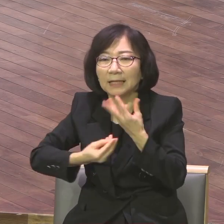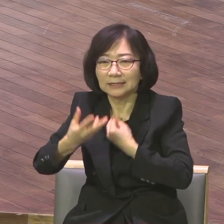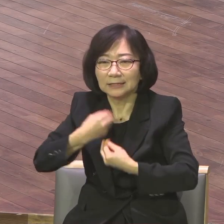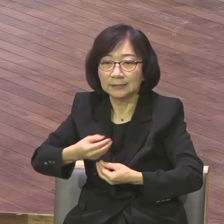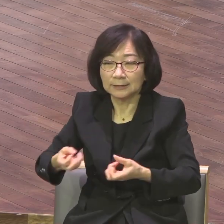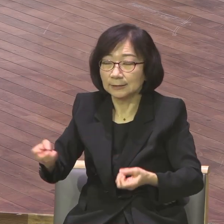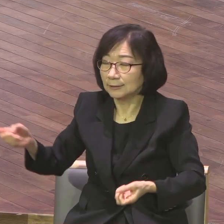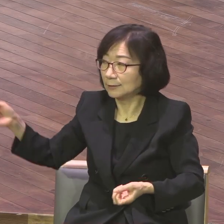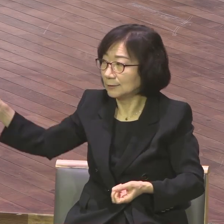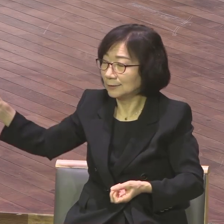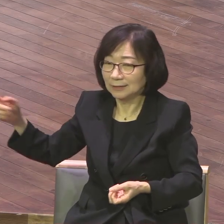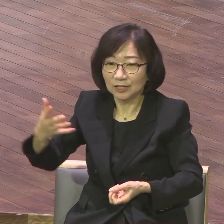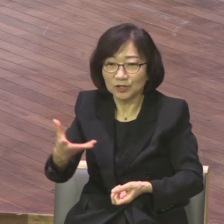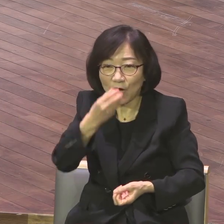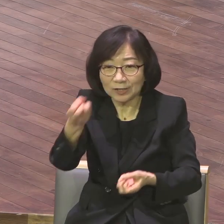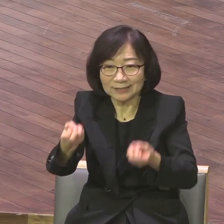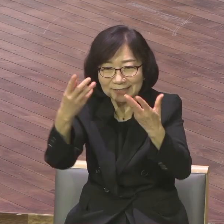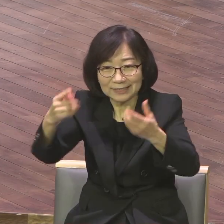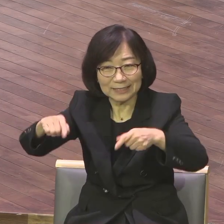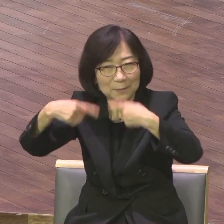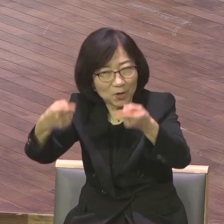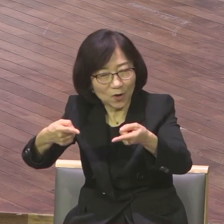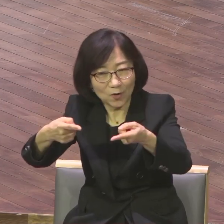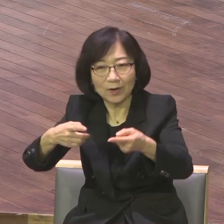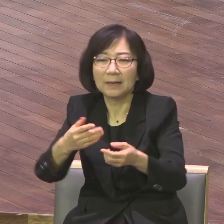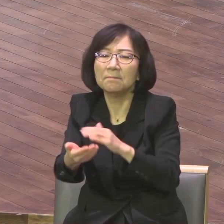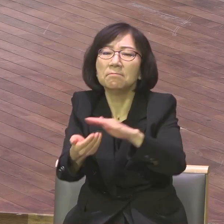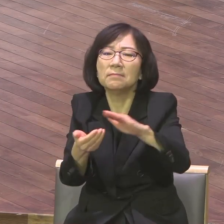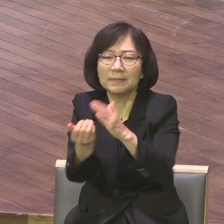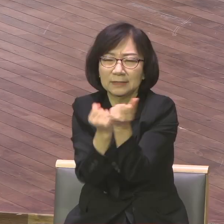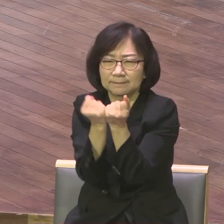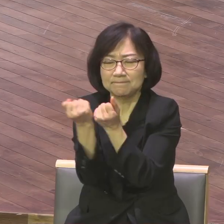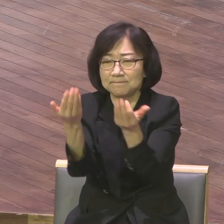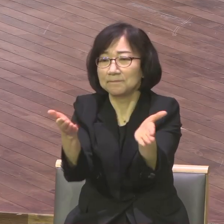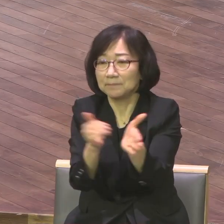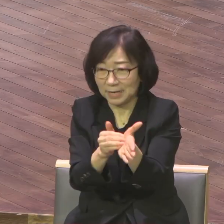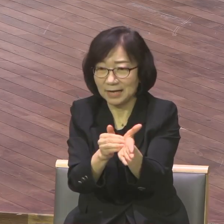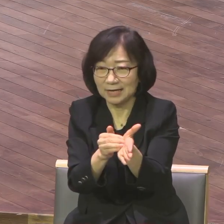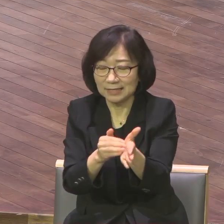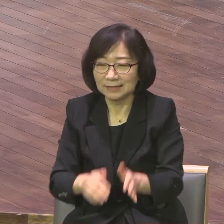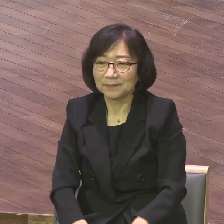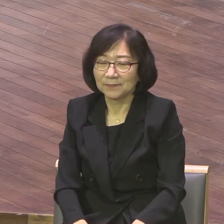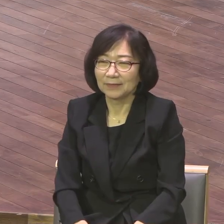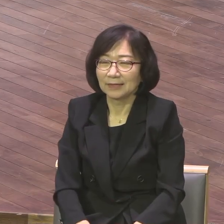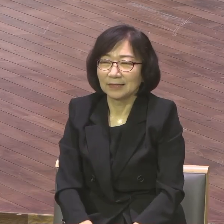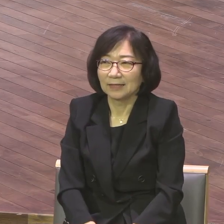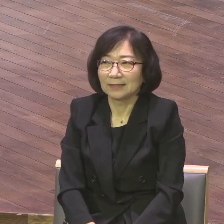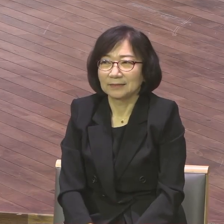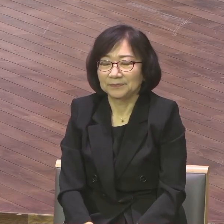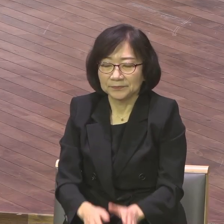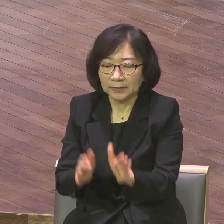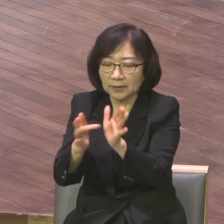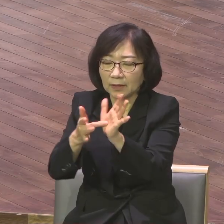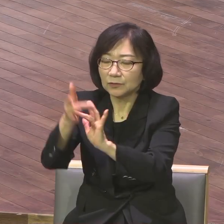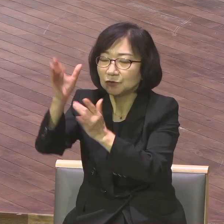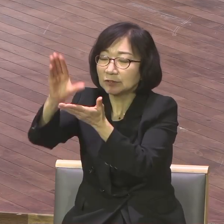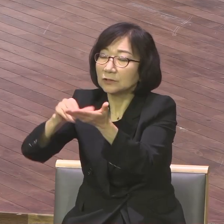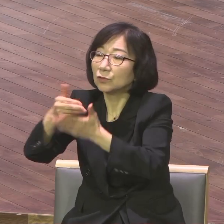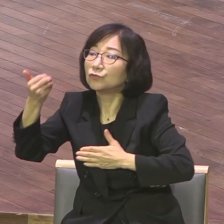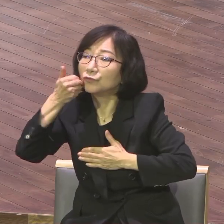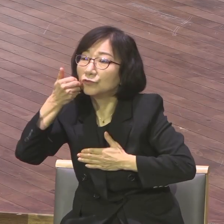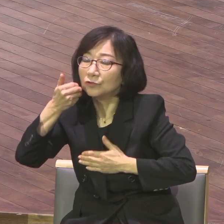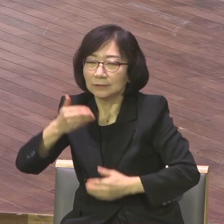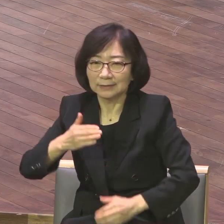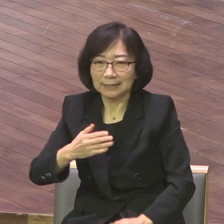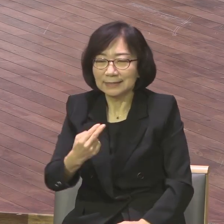그러한 놀라운 상징이었어요. 예수 그리스도가 나의 생명의 떡이 되고 이 생명의